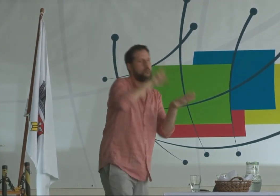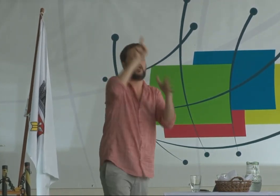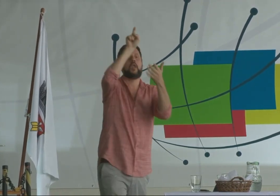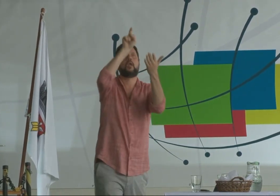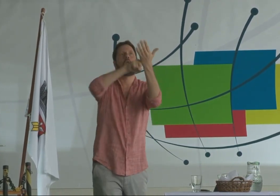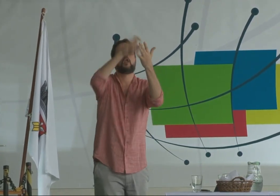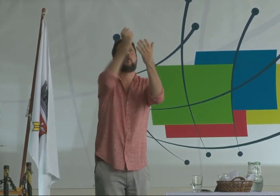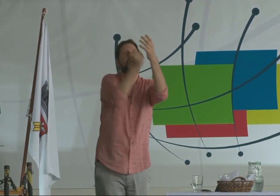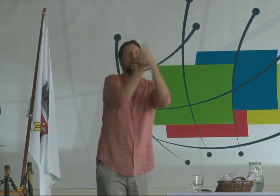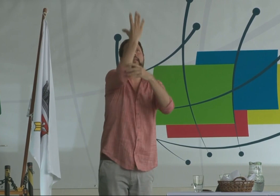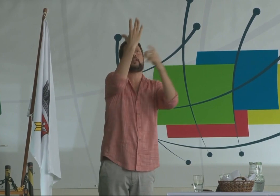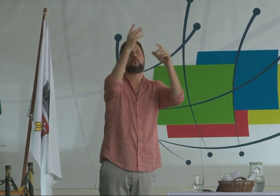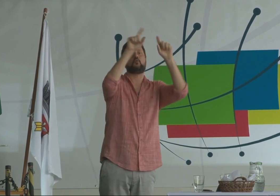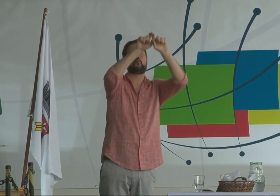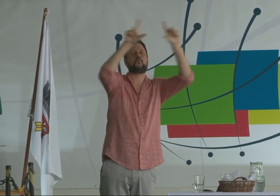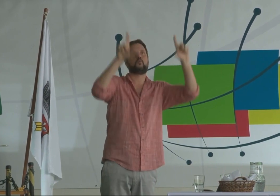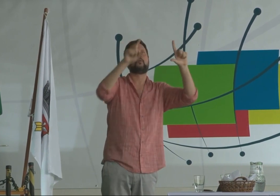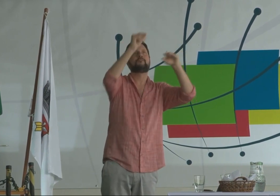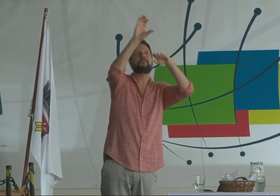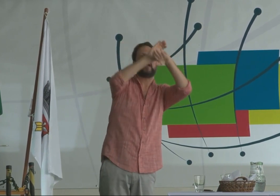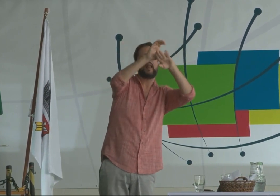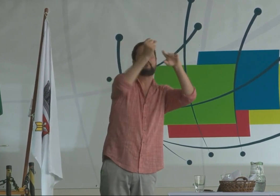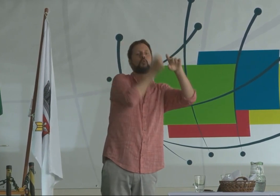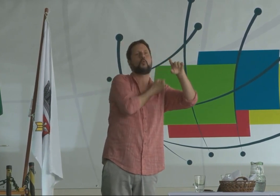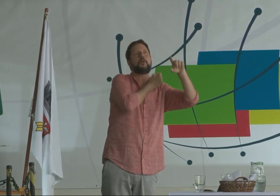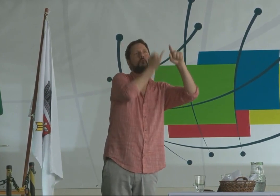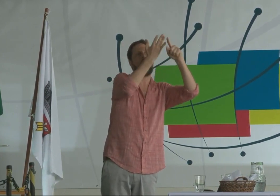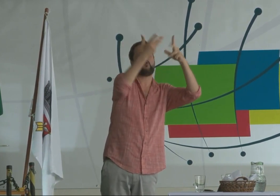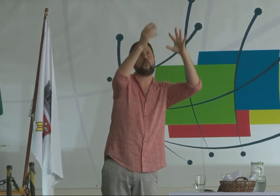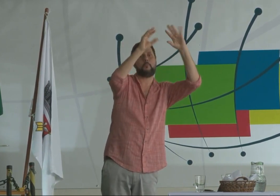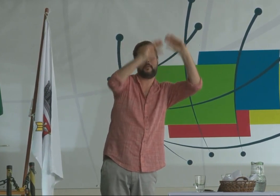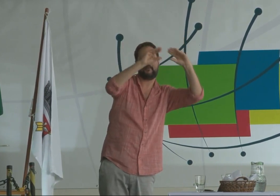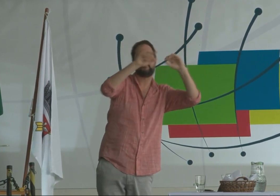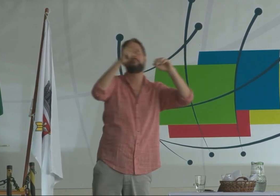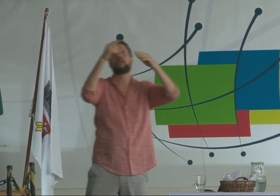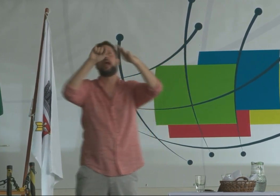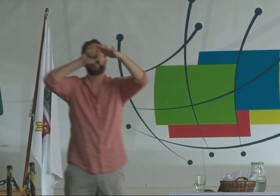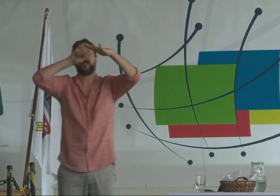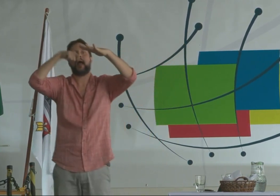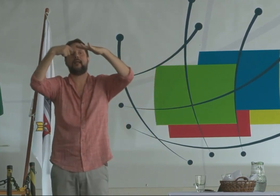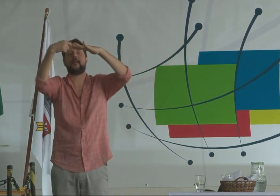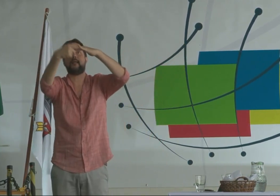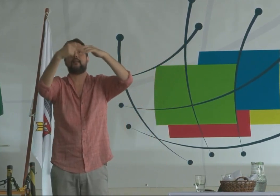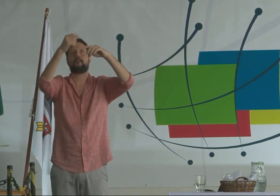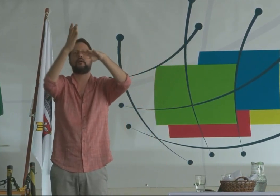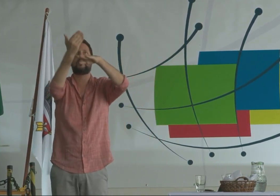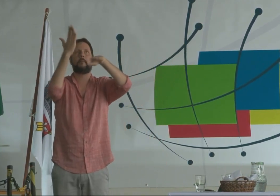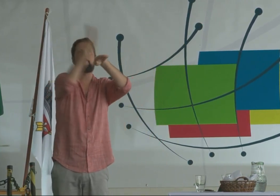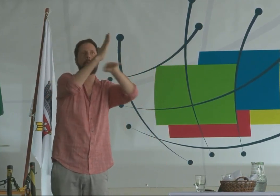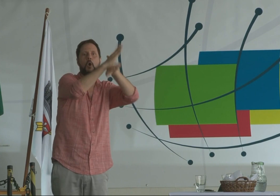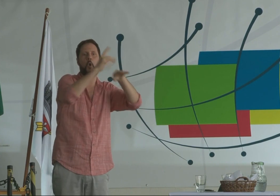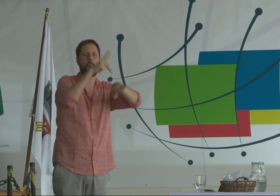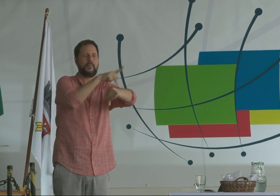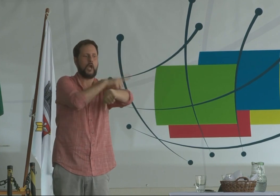alunos. Eu clico lá. Quero criar uma escola inclusiva. Aí, para receber vergonha. Aí, enfim. Aí, vai. Tá. Atendimento.